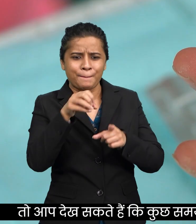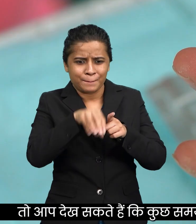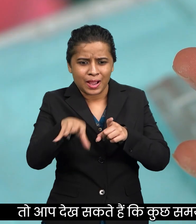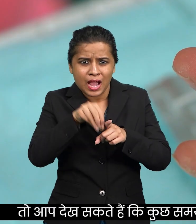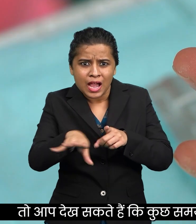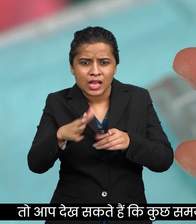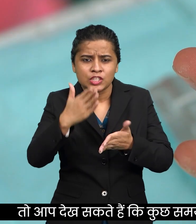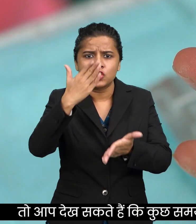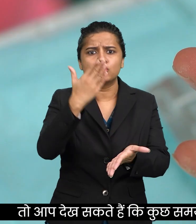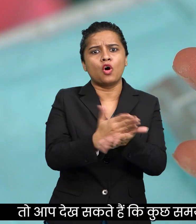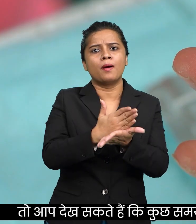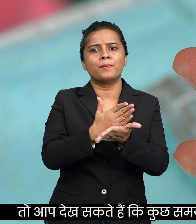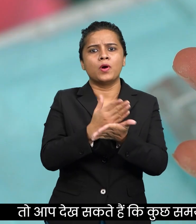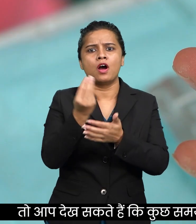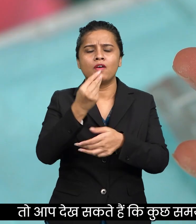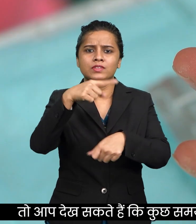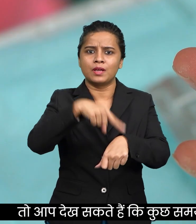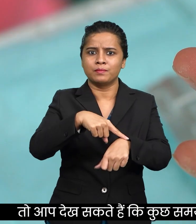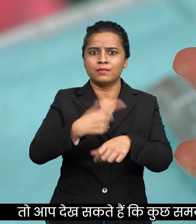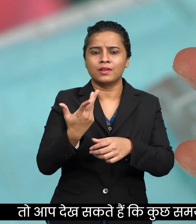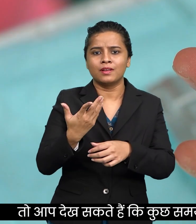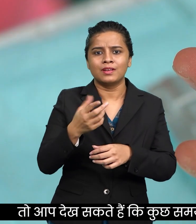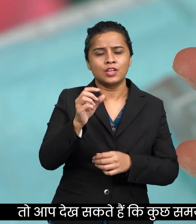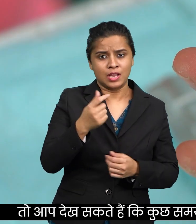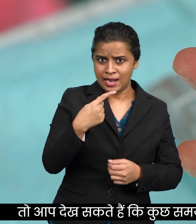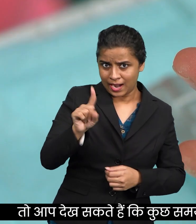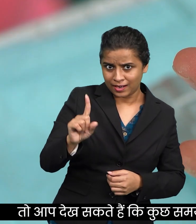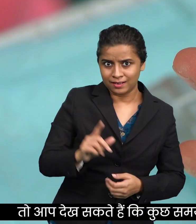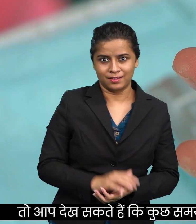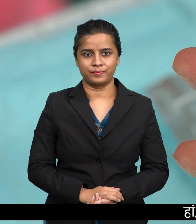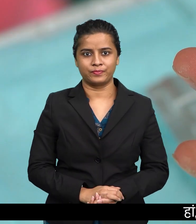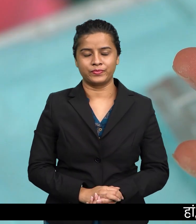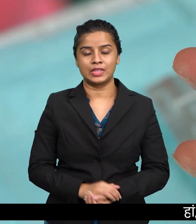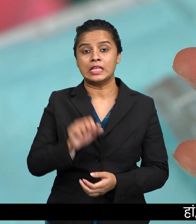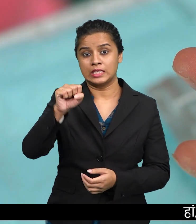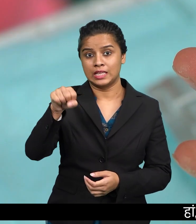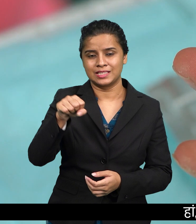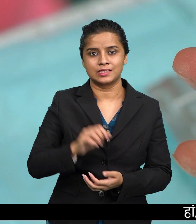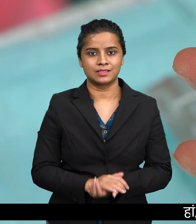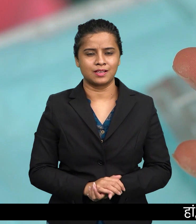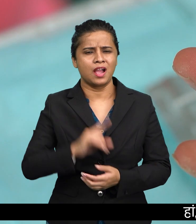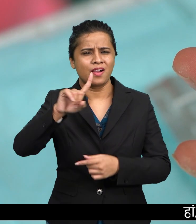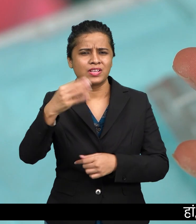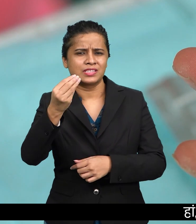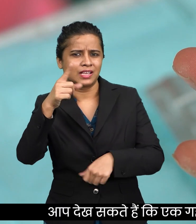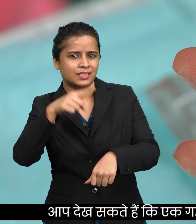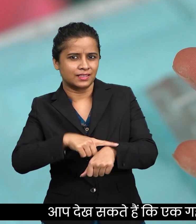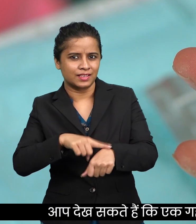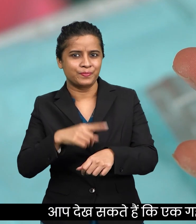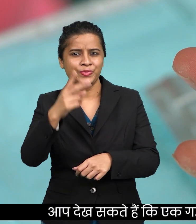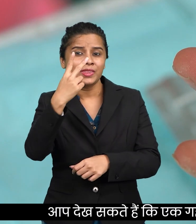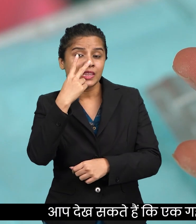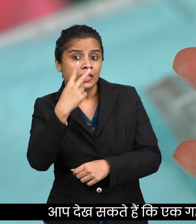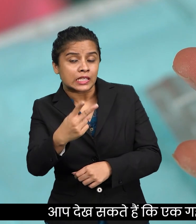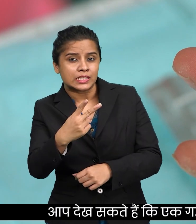कि कुछ समय बाद रक्त बहना बंद हो जाता है। हाँ, कुछ समय बाद आप